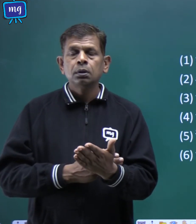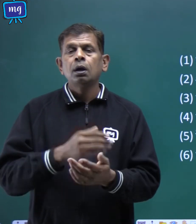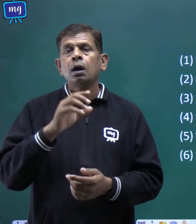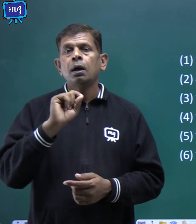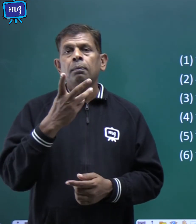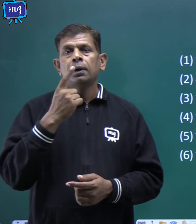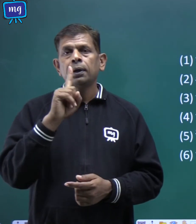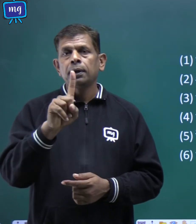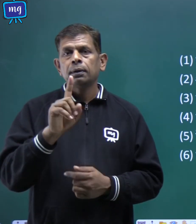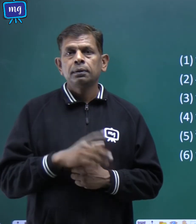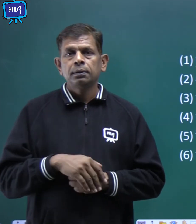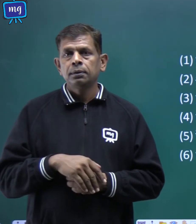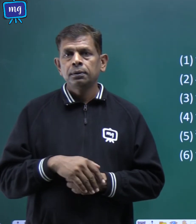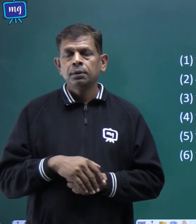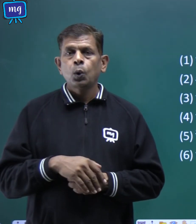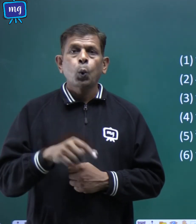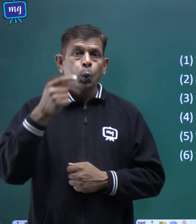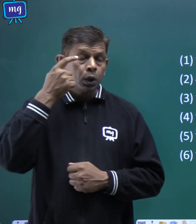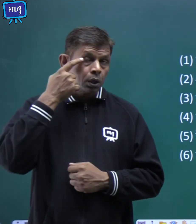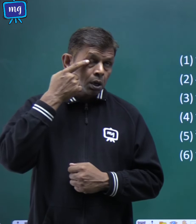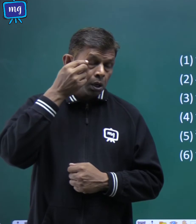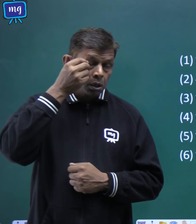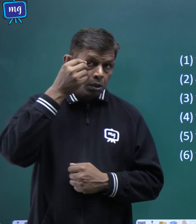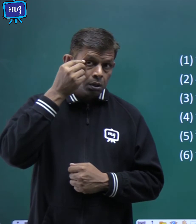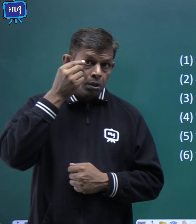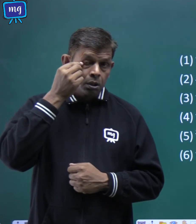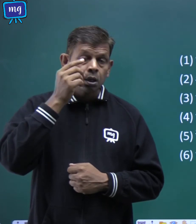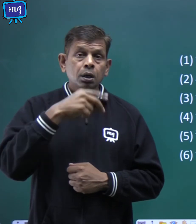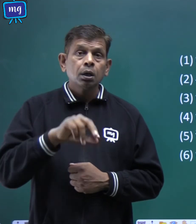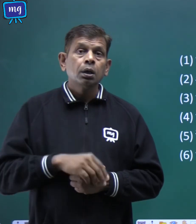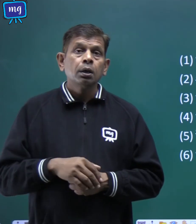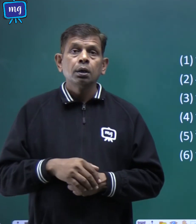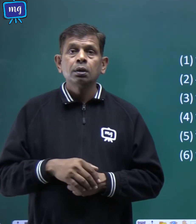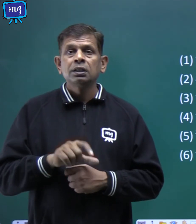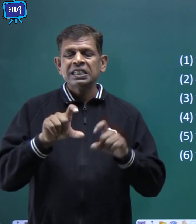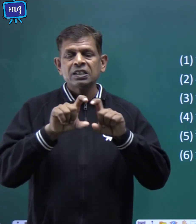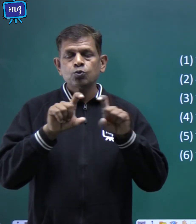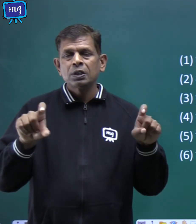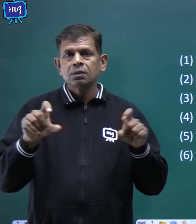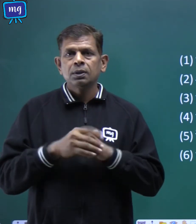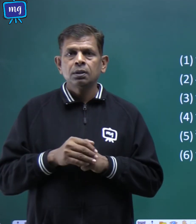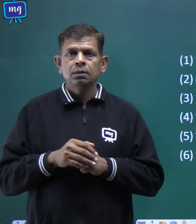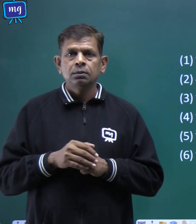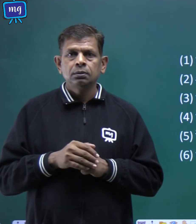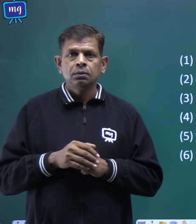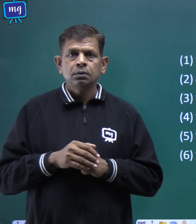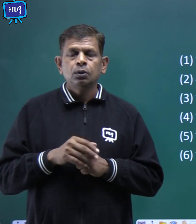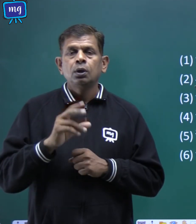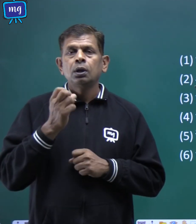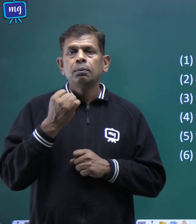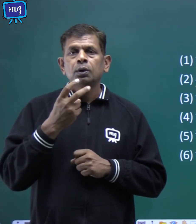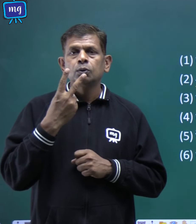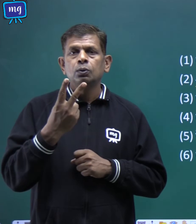नंबर 1 कॉर्निया या स्वच्छ मंडल, नंबर